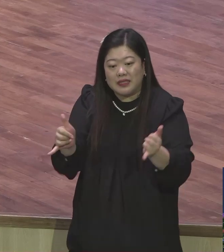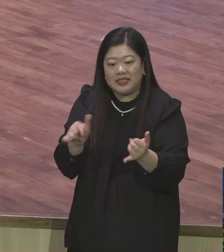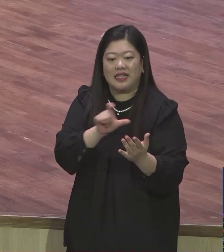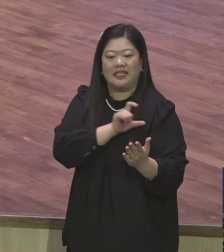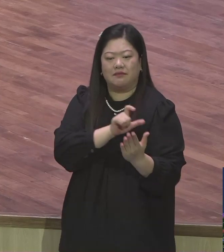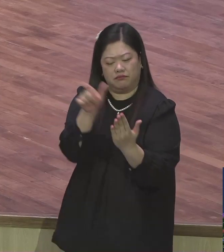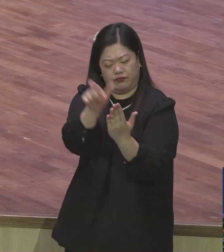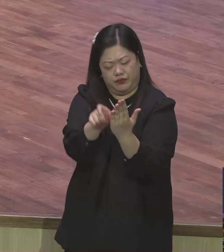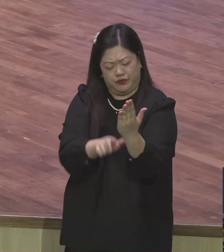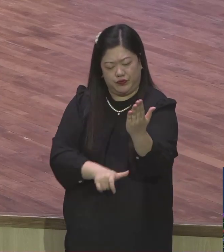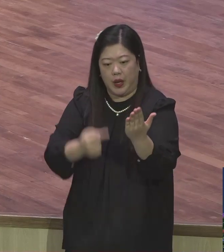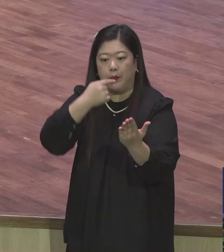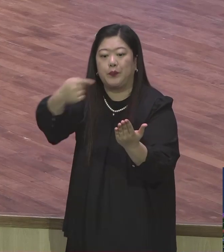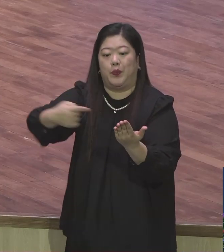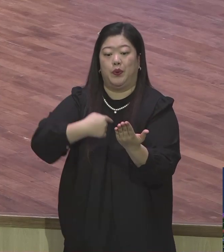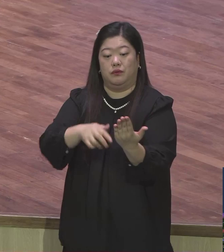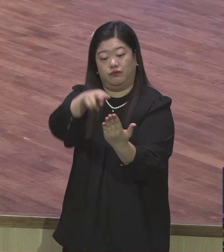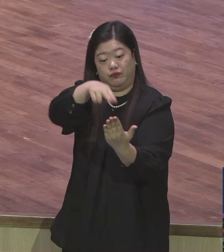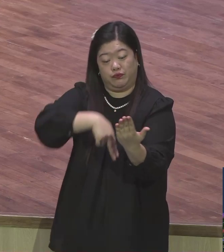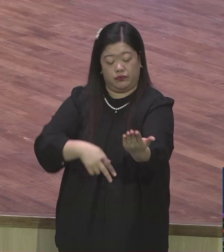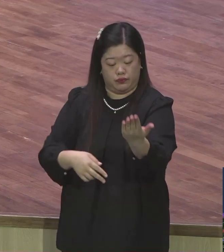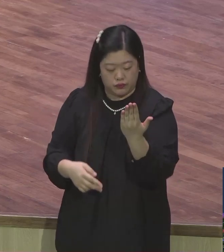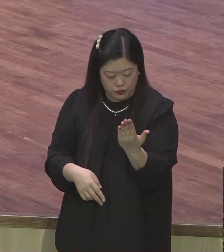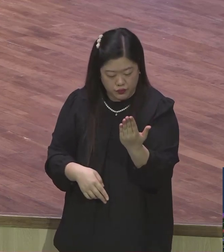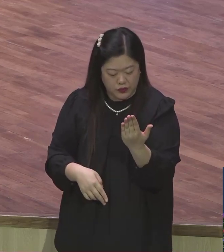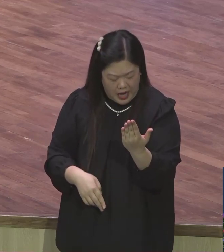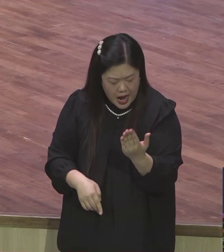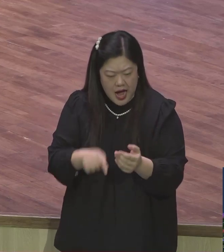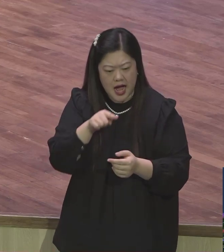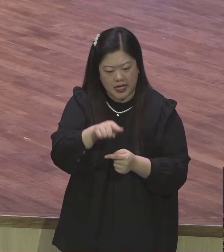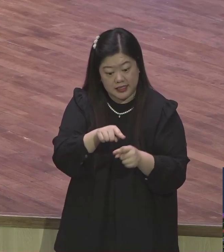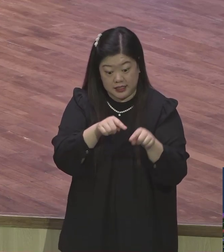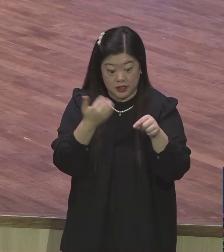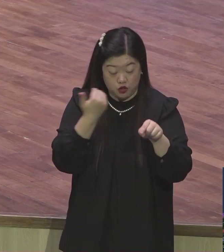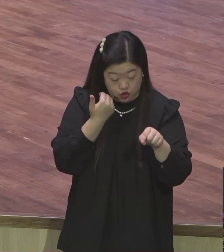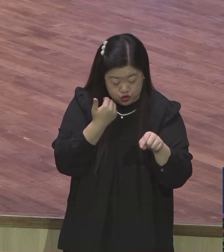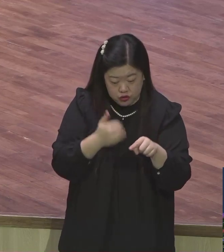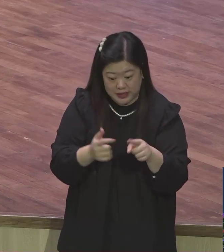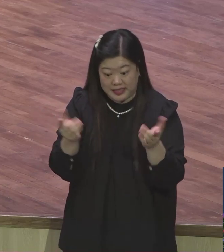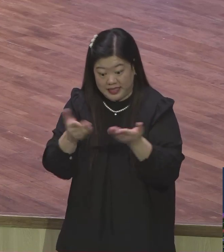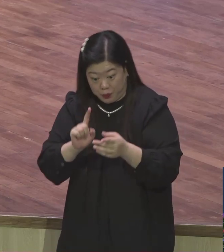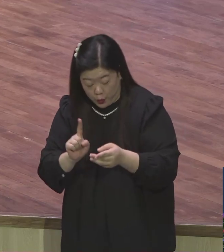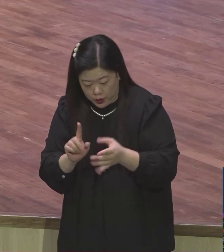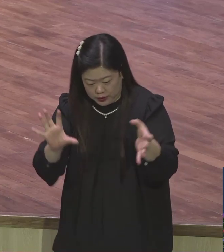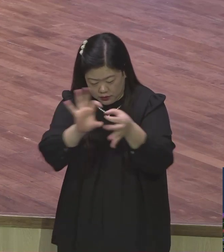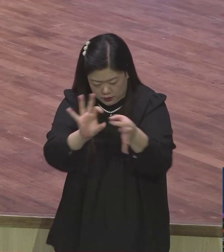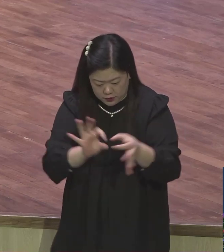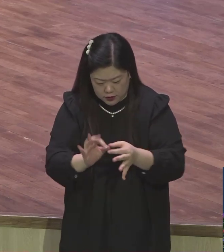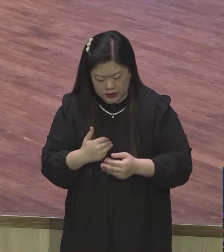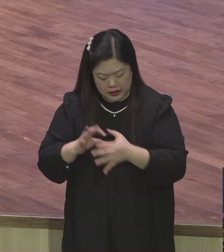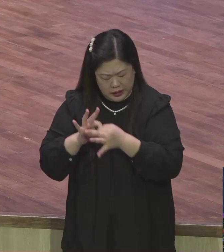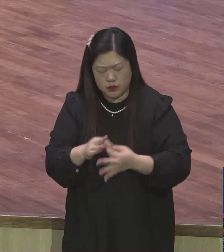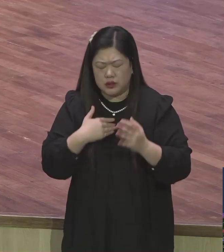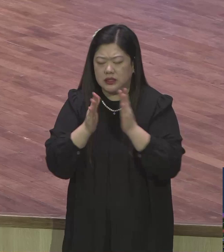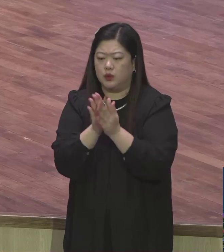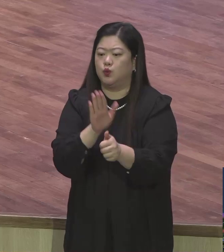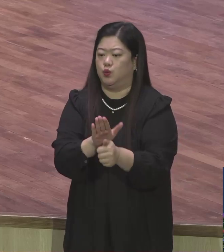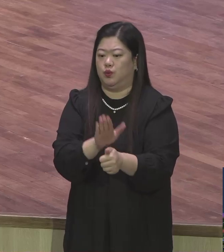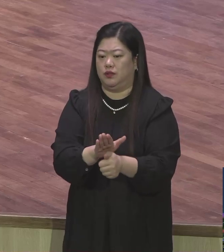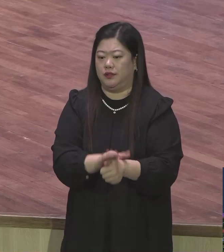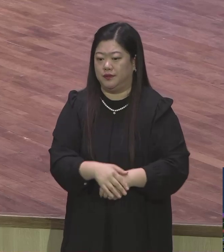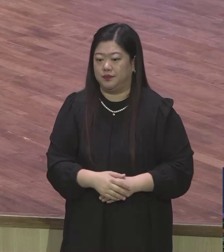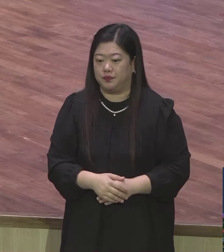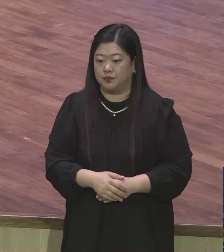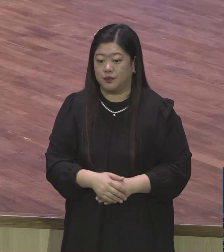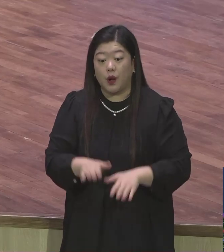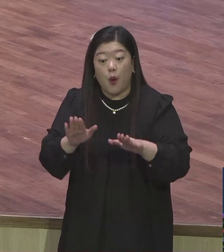하나님 앞, 그래야 이 세계복음화, 이 예원교회 세계복음화 세워진 교회가 할 수 있잖아요. 자, 이번에는 성경적 투자라는